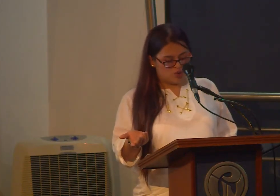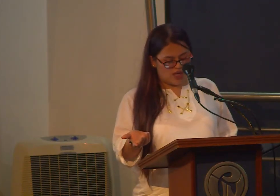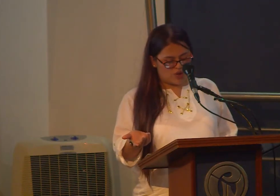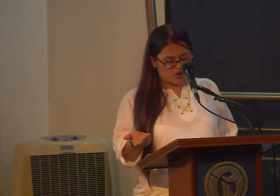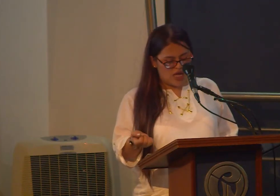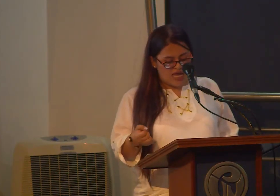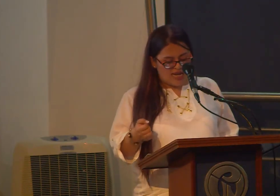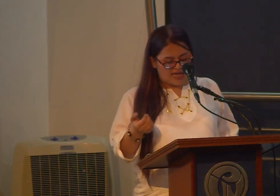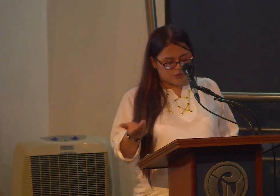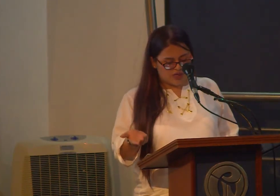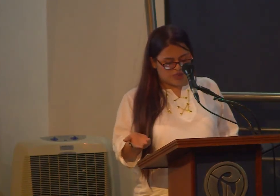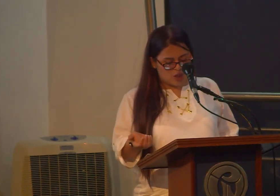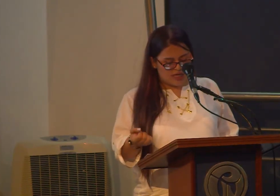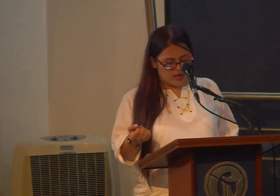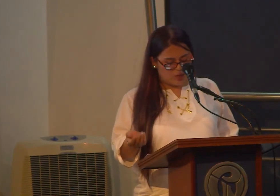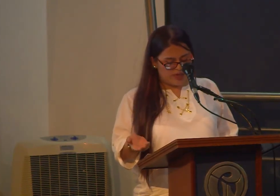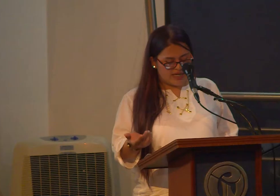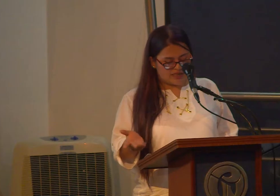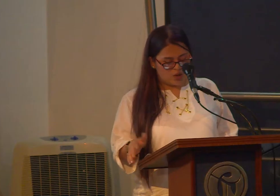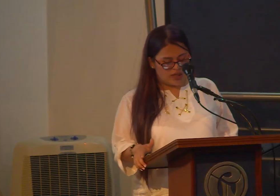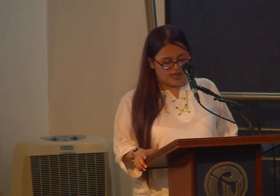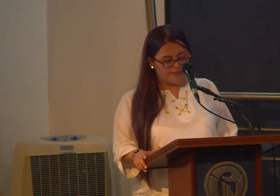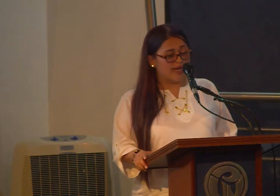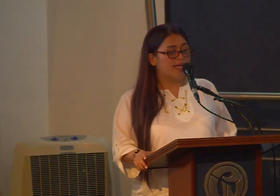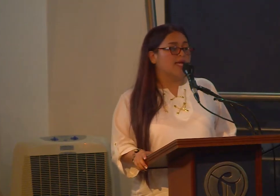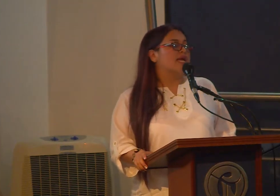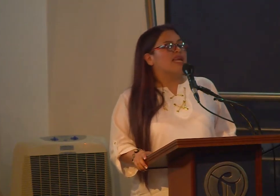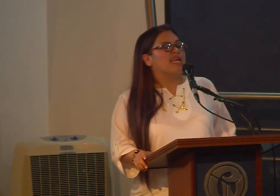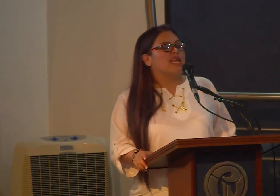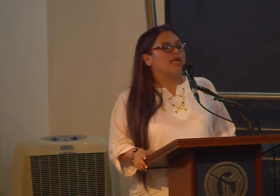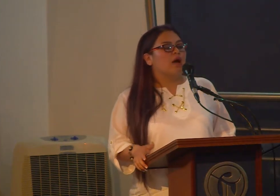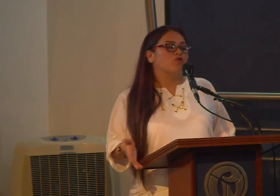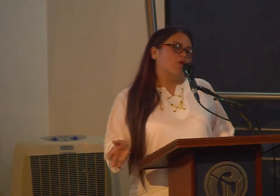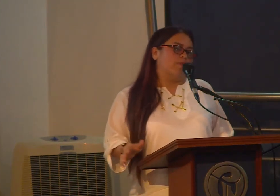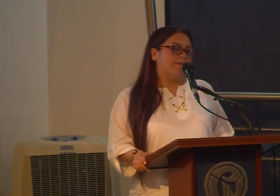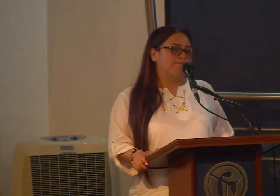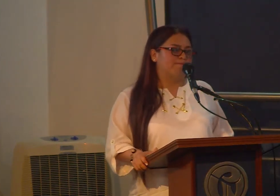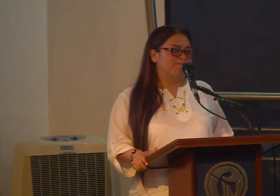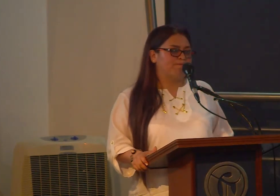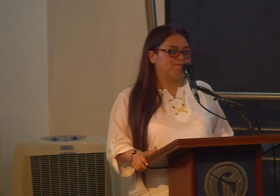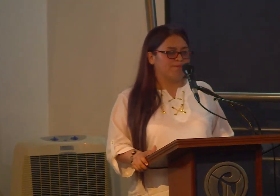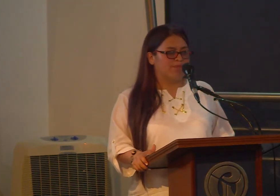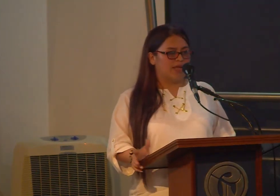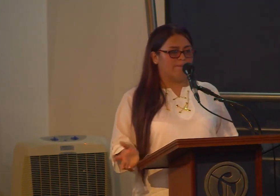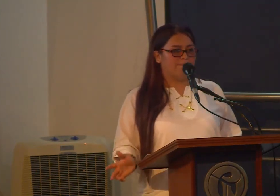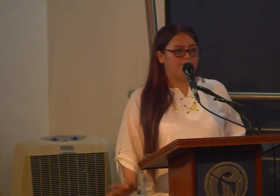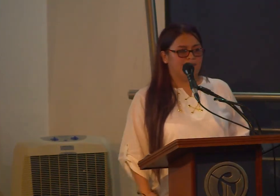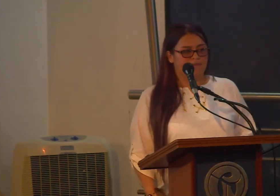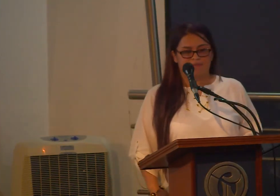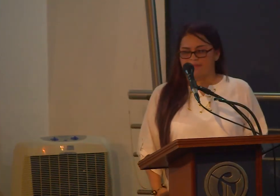no se le permitió a los sujetos la expresión y la comunicación libre y autónoma.